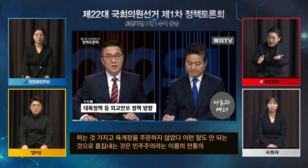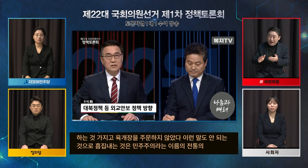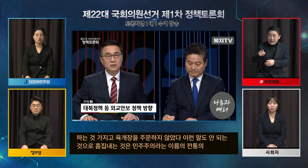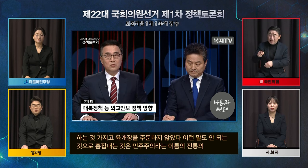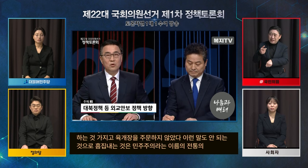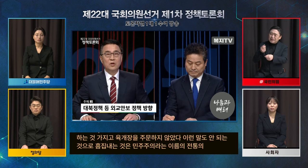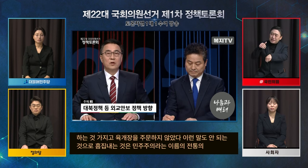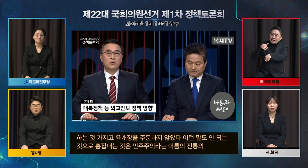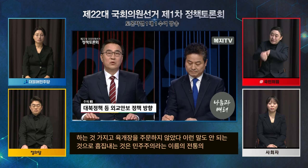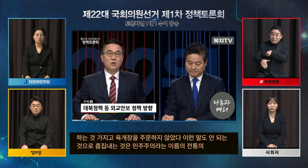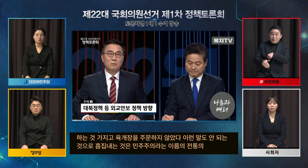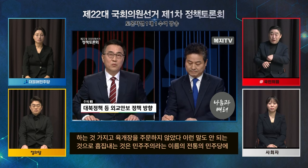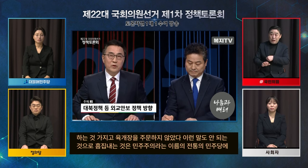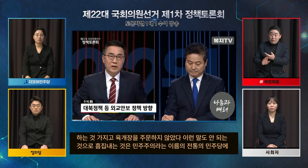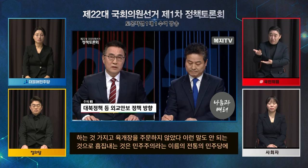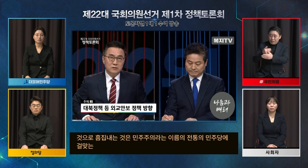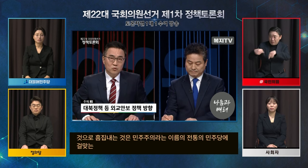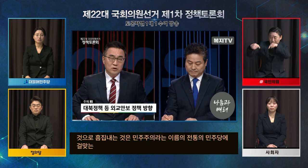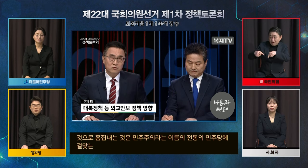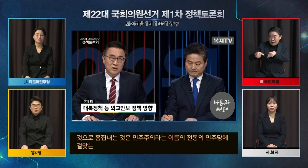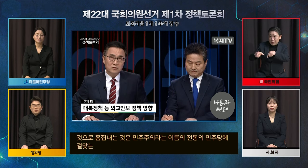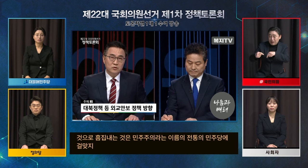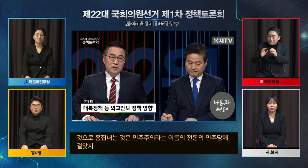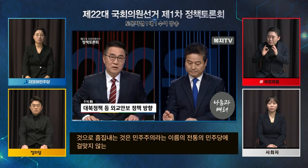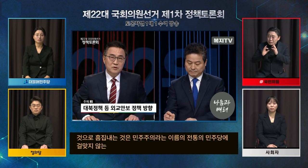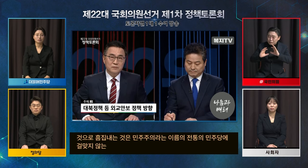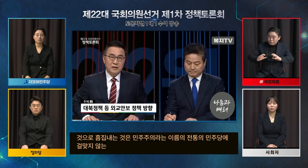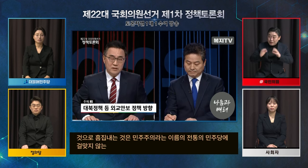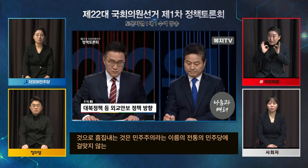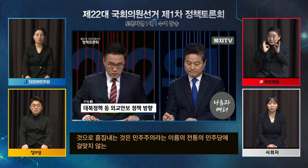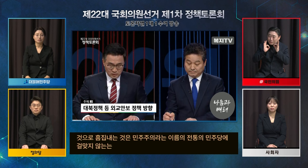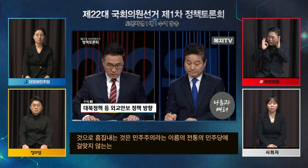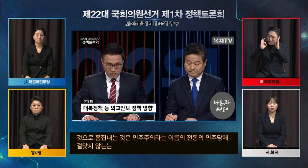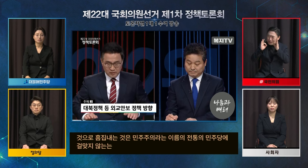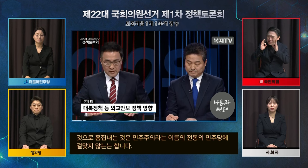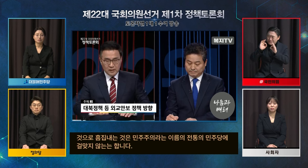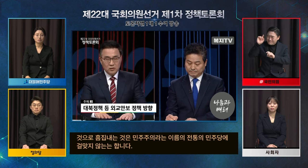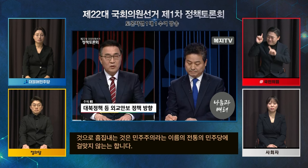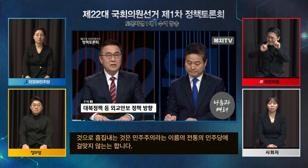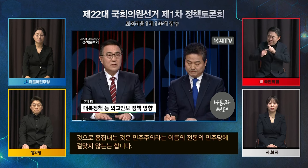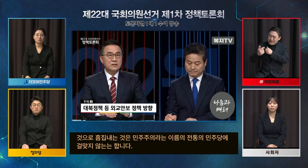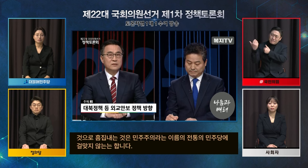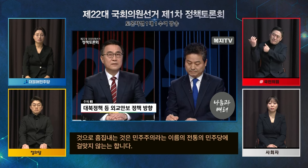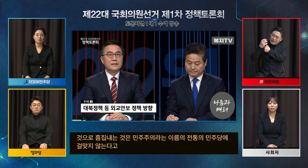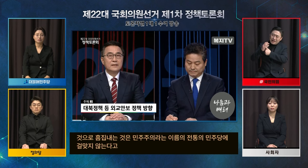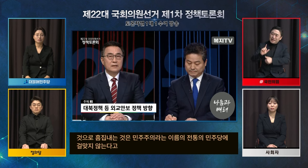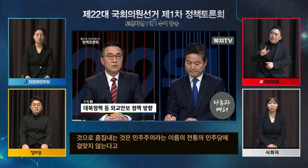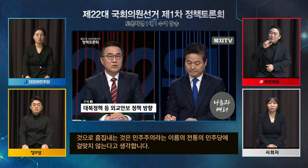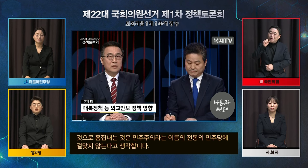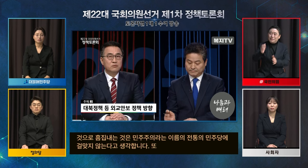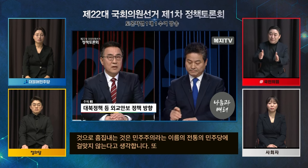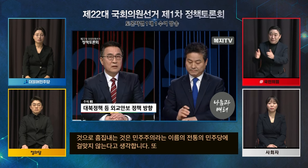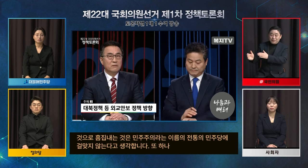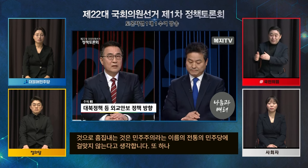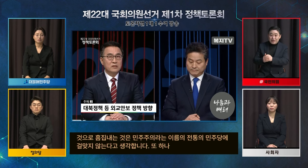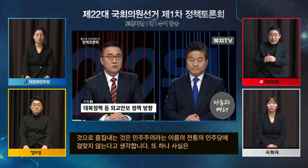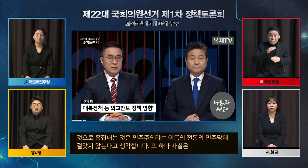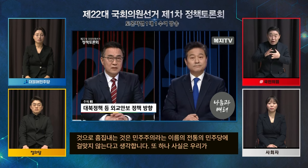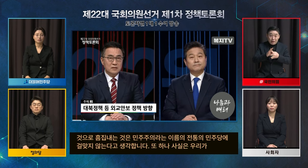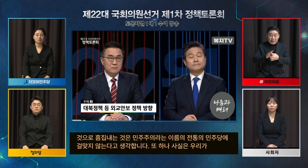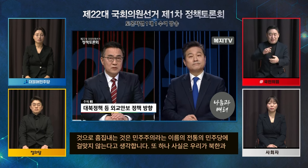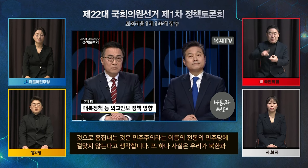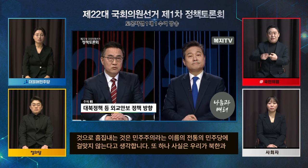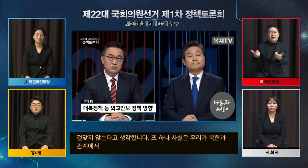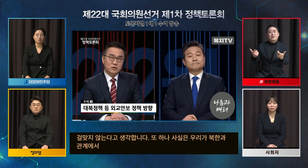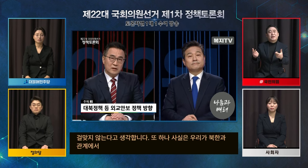이런 방식으로 외교 안보의 그런 노력, 국가적 노력에 험집을 안 냈으면 좋겠고요. 또 하나의 사실은 우리가 북한과의 관계에서도